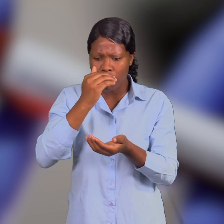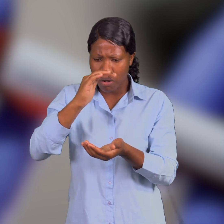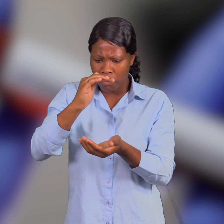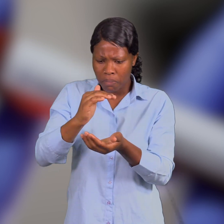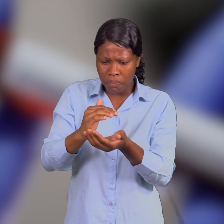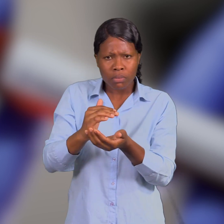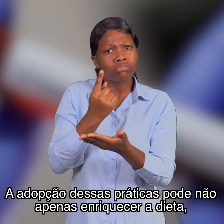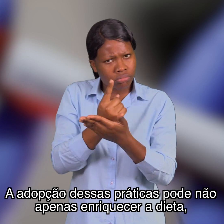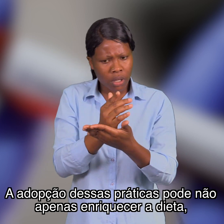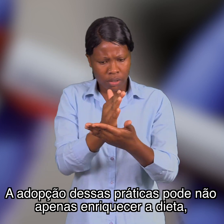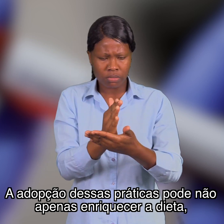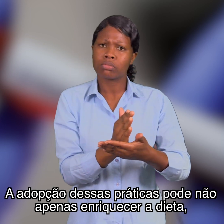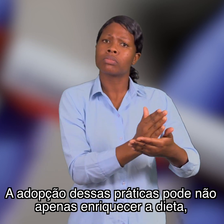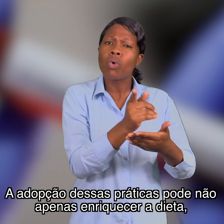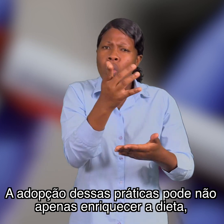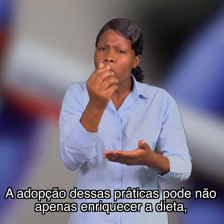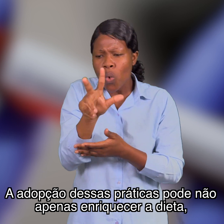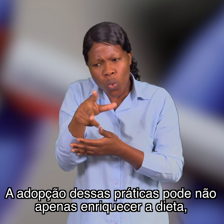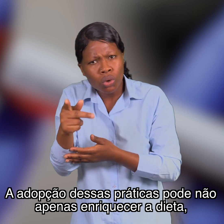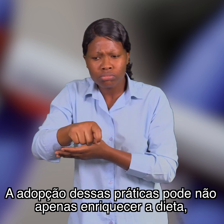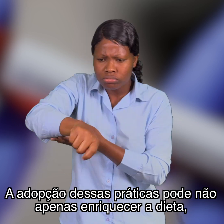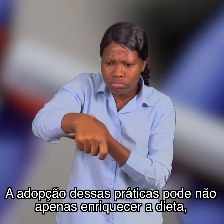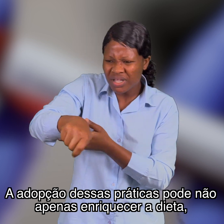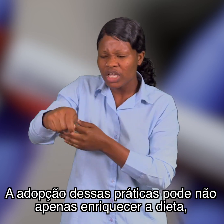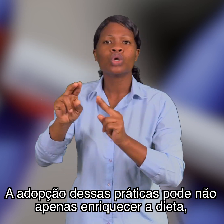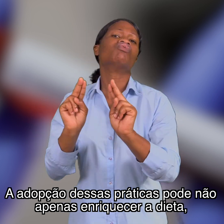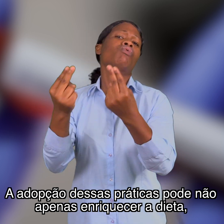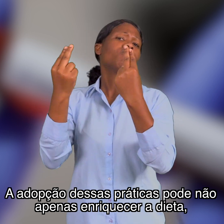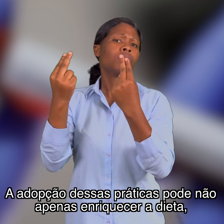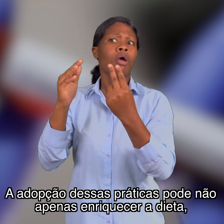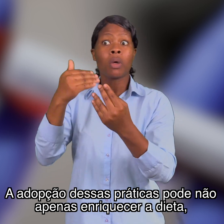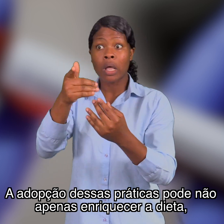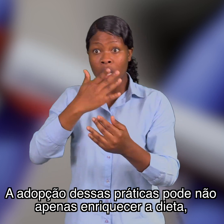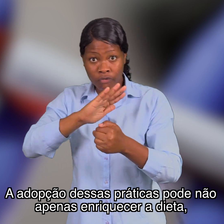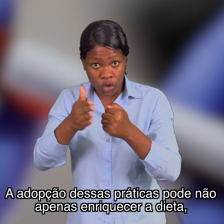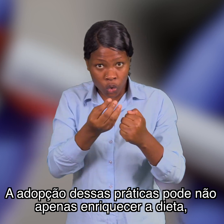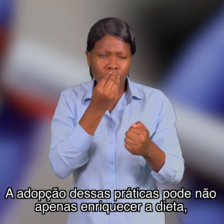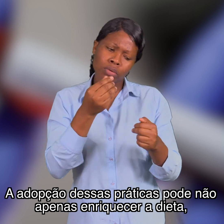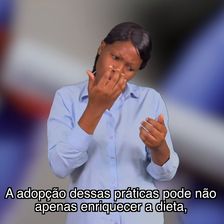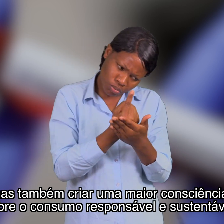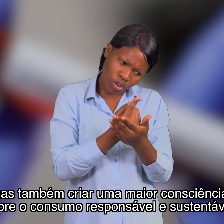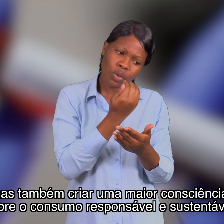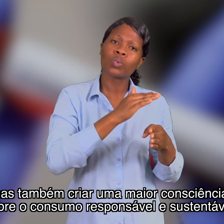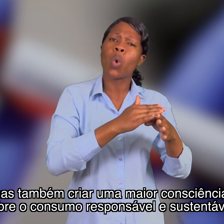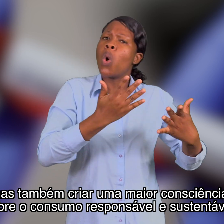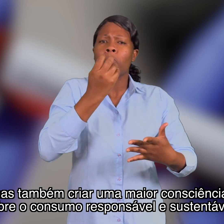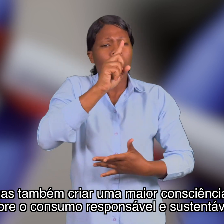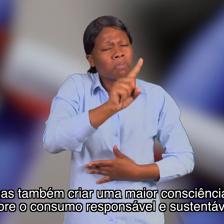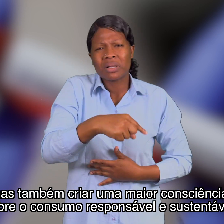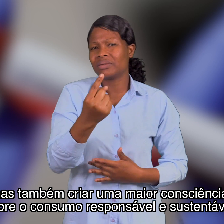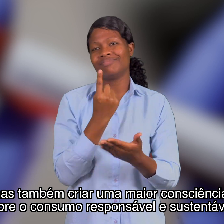A adoção destas práticas pode não apenas enriquecer a dieta, mas também criar uma maior